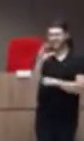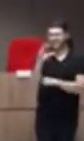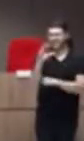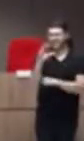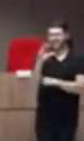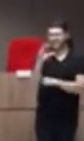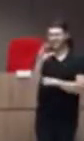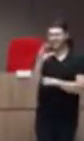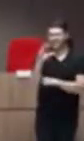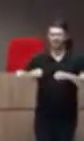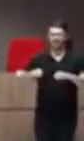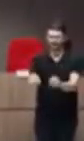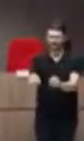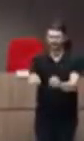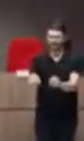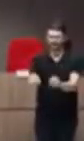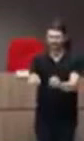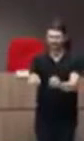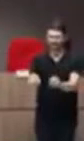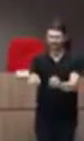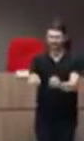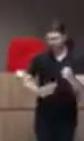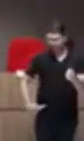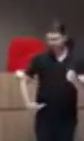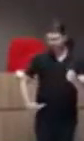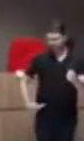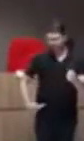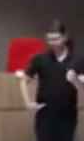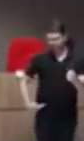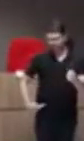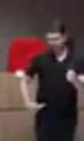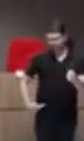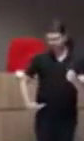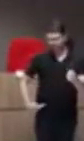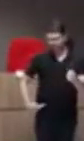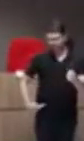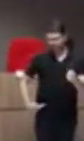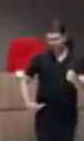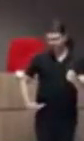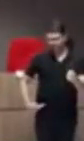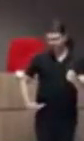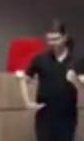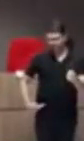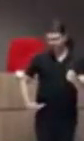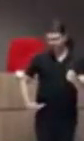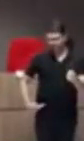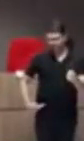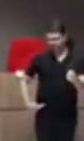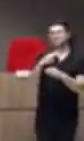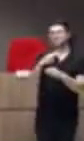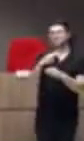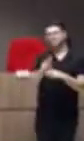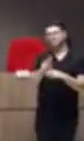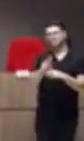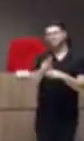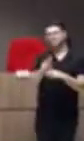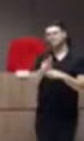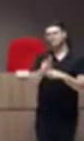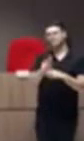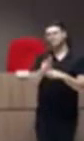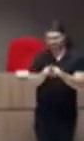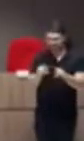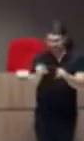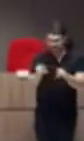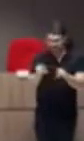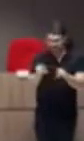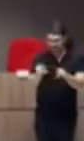defensorias públicas estaduais, mecanismos estaduais, representantes de universidades envolvidos, comitês estaduais de